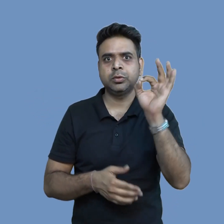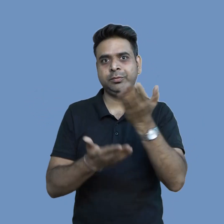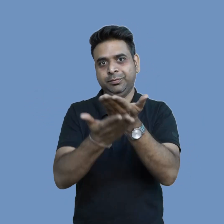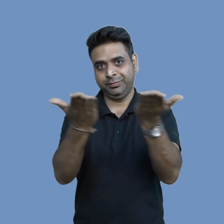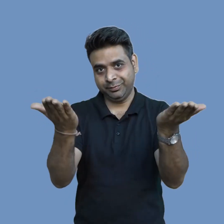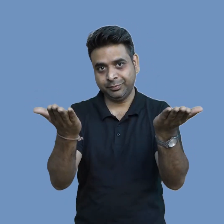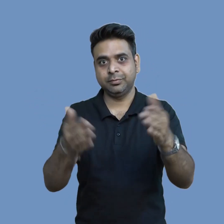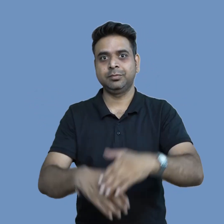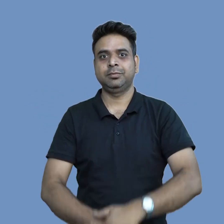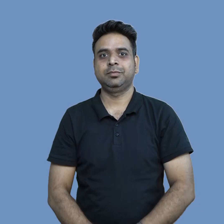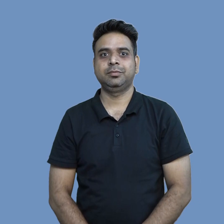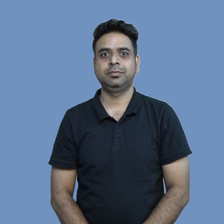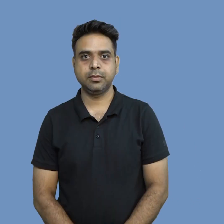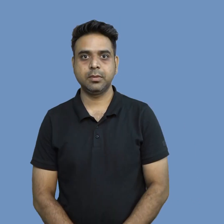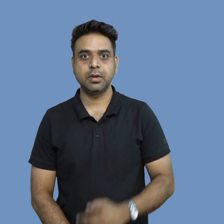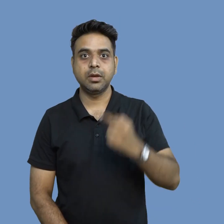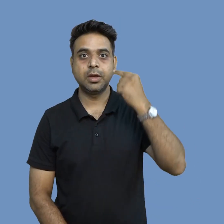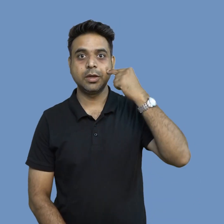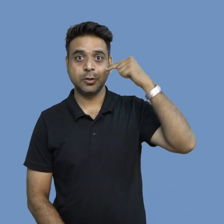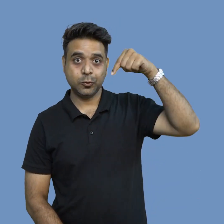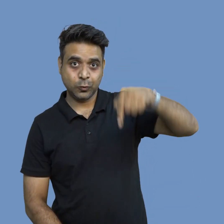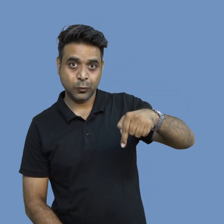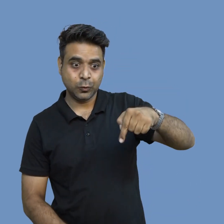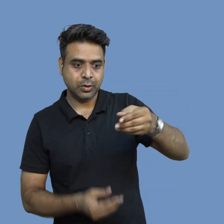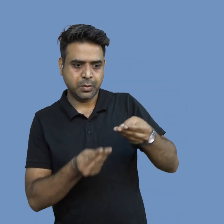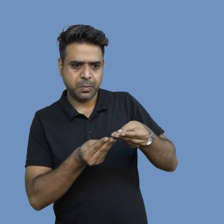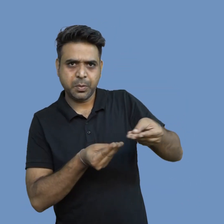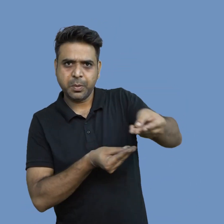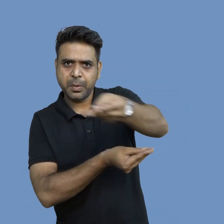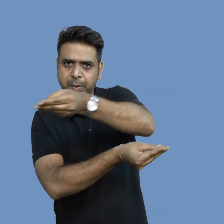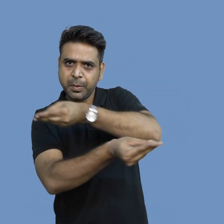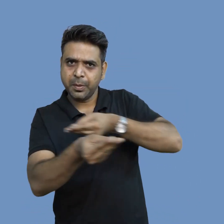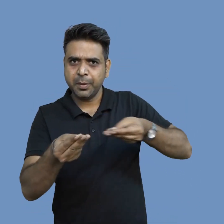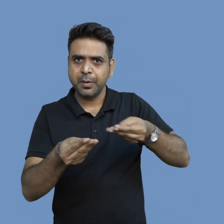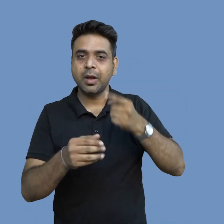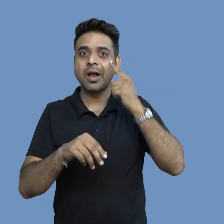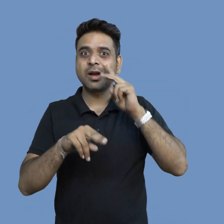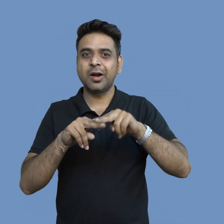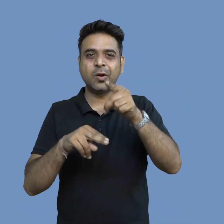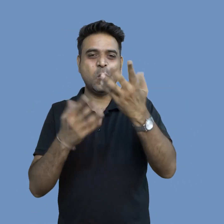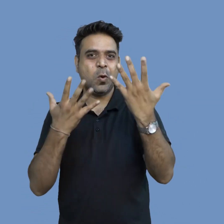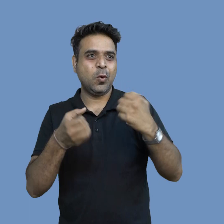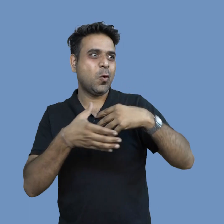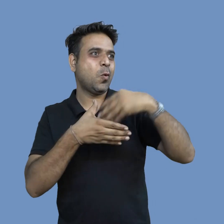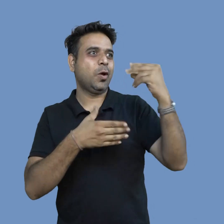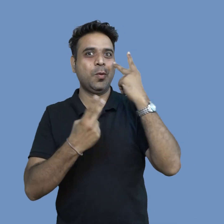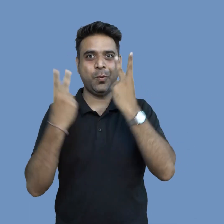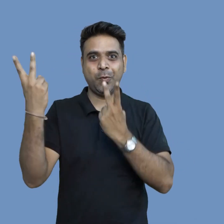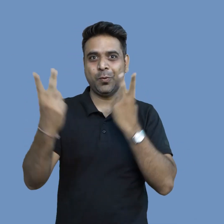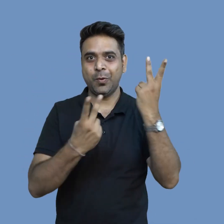उनसे कांटेक्ट करने की डिटेलें दी गई हैं। इंदौर शहर के ही आसपास बहुत सारी चीज़ें हैं जहां पर आप घूम सकते हैं। वो